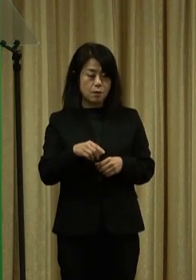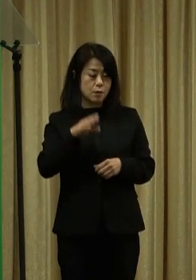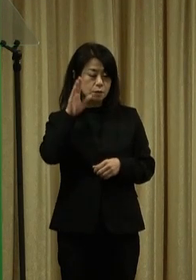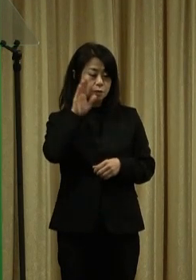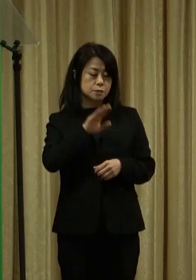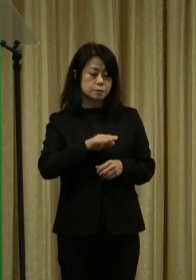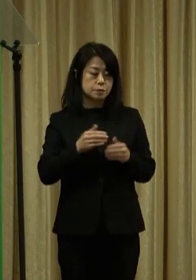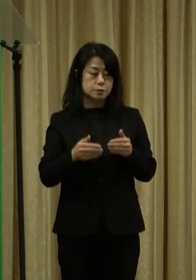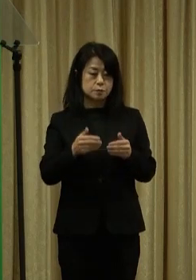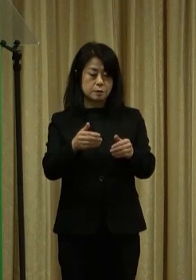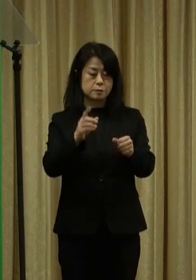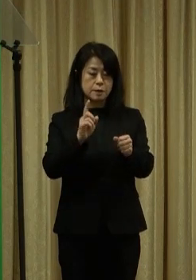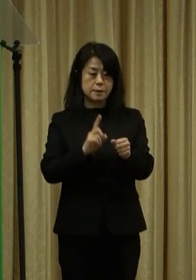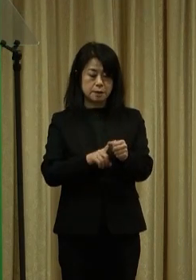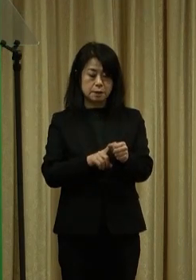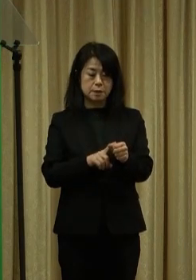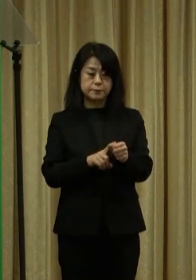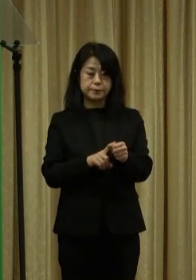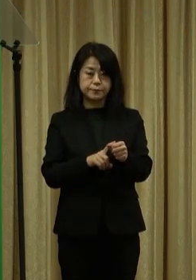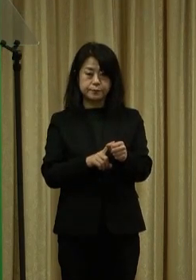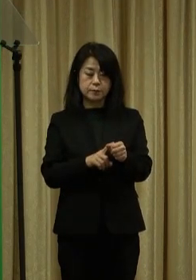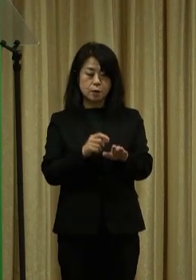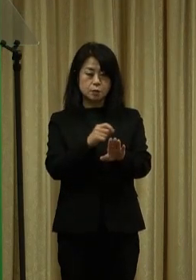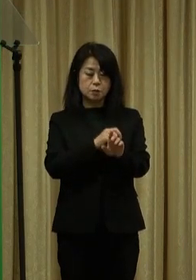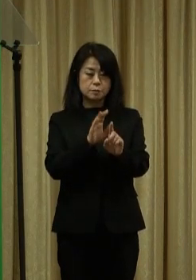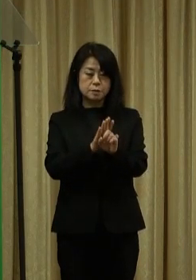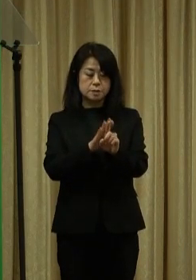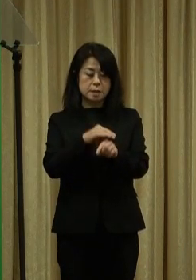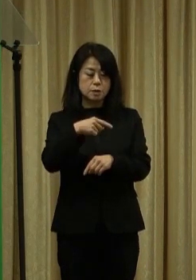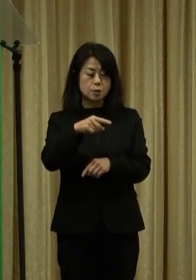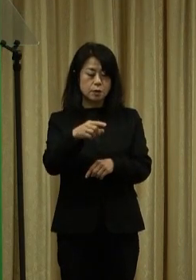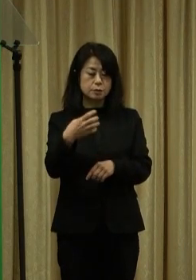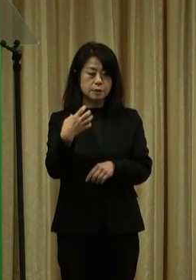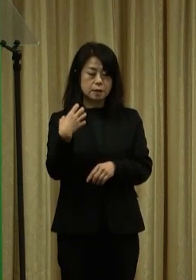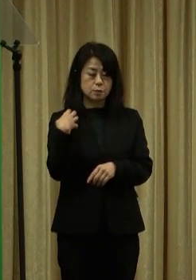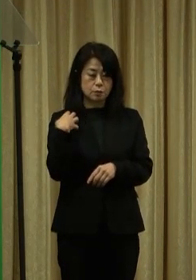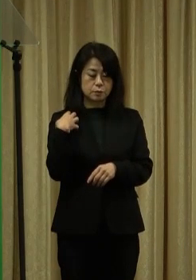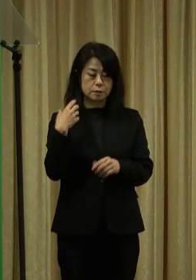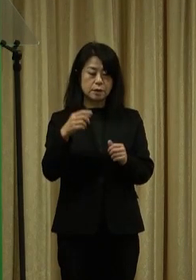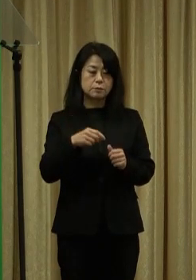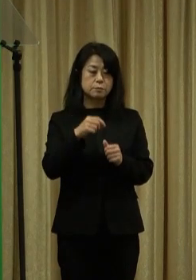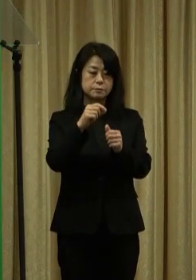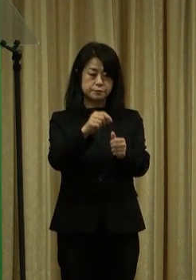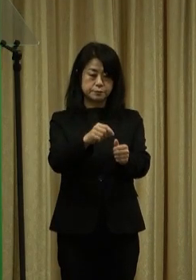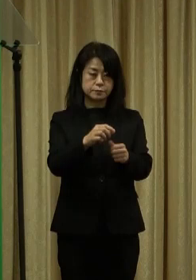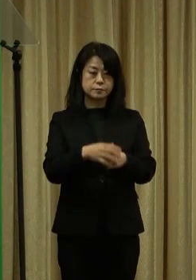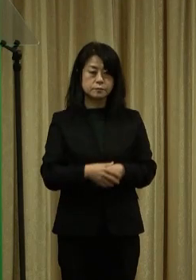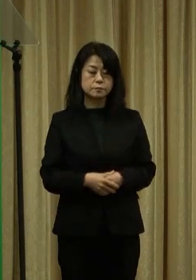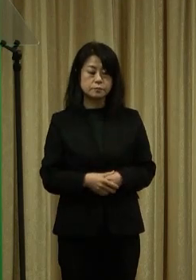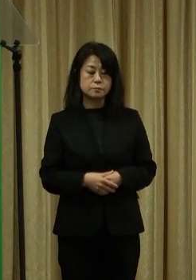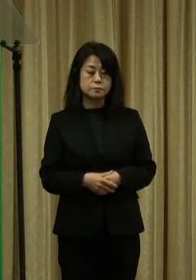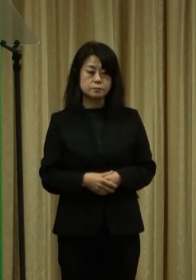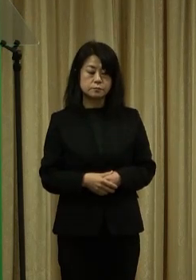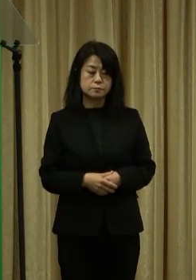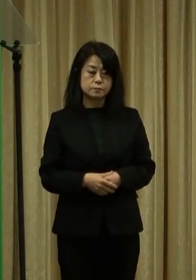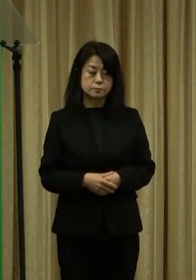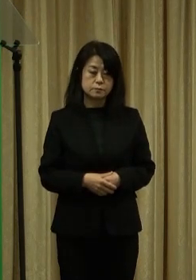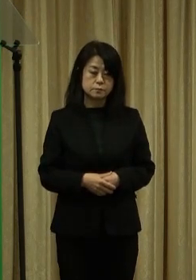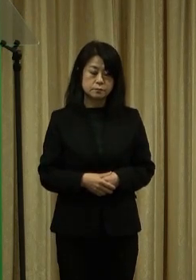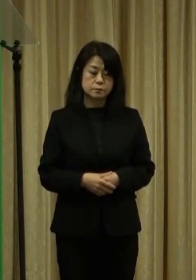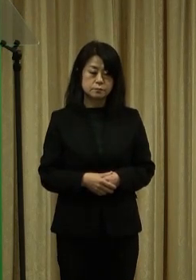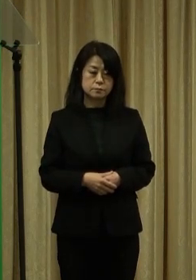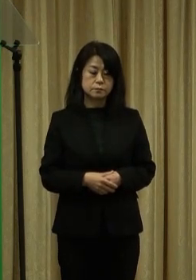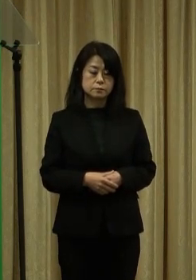に進めるために、特別支援教育担当というものも新しく作ります。それ